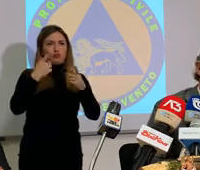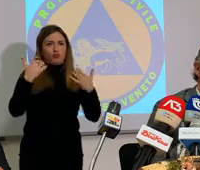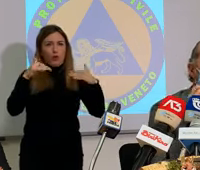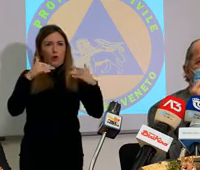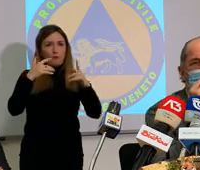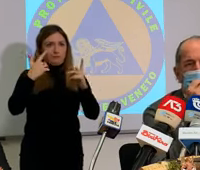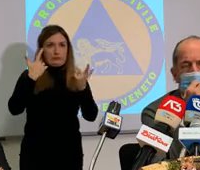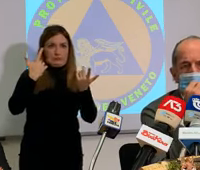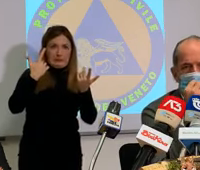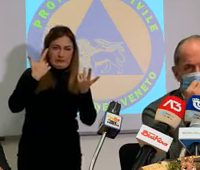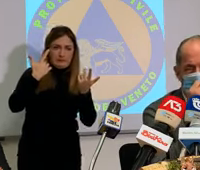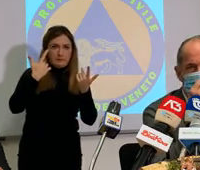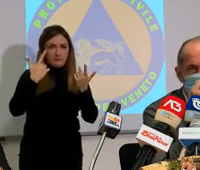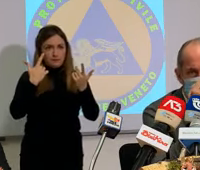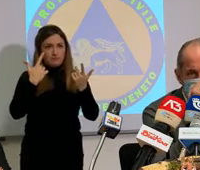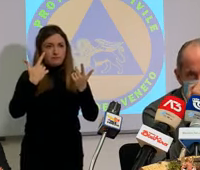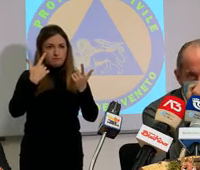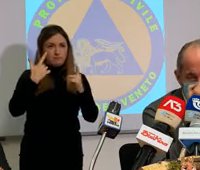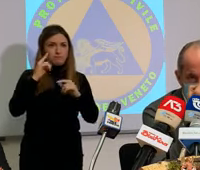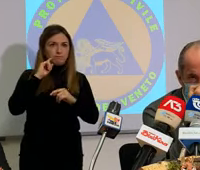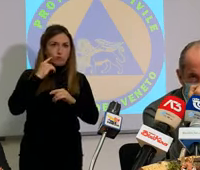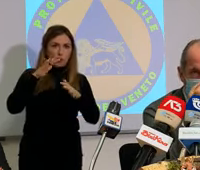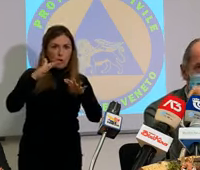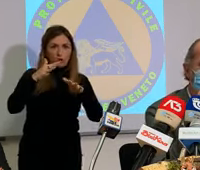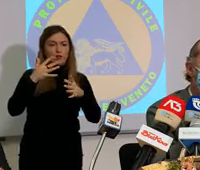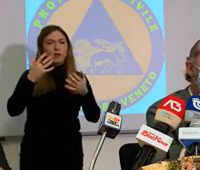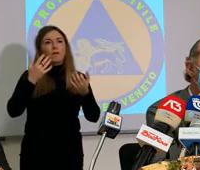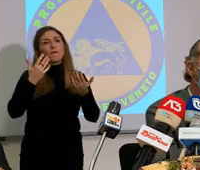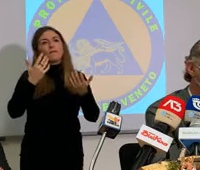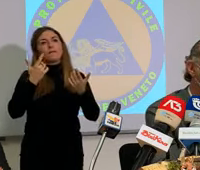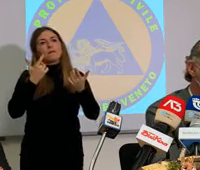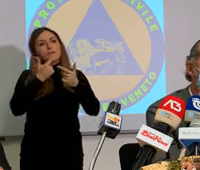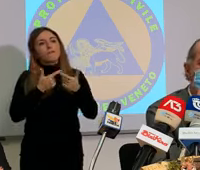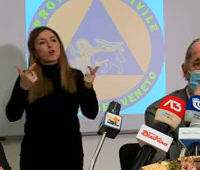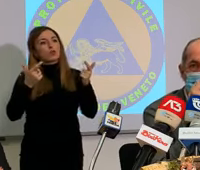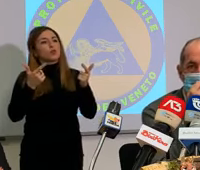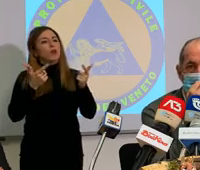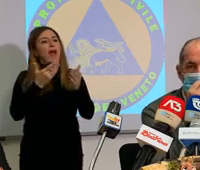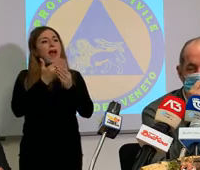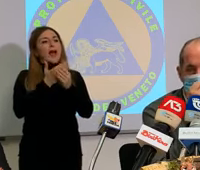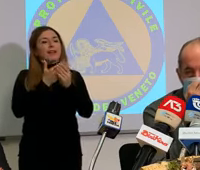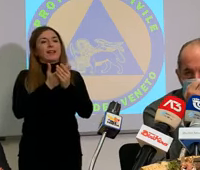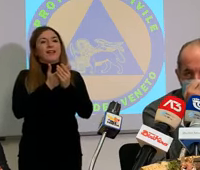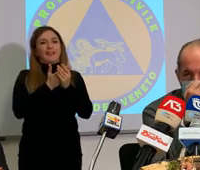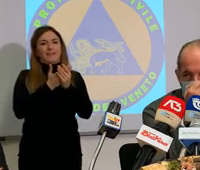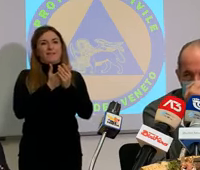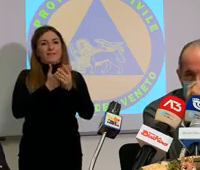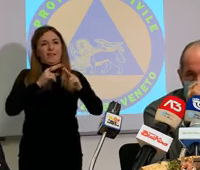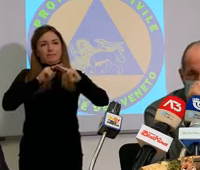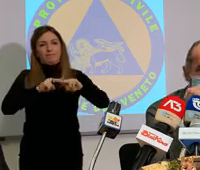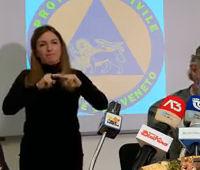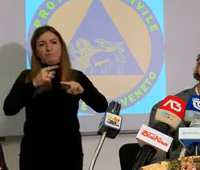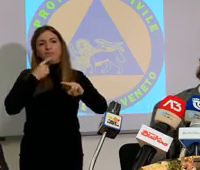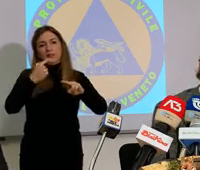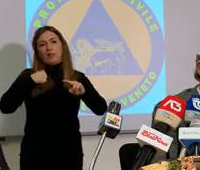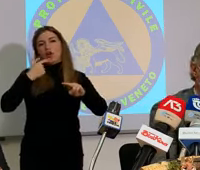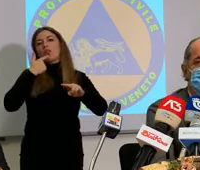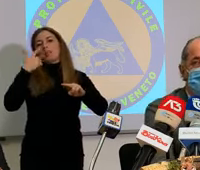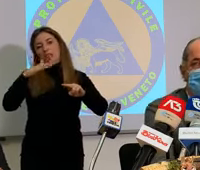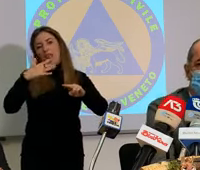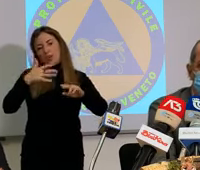per fortuna gli archivi digitali manteranno storicamente tutte le nostre dichiarazioni io